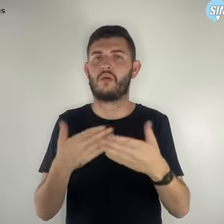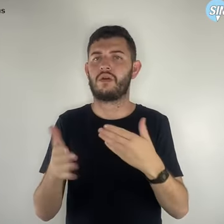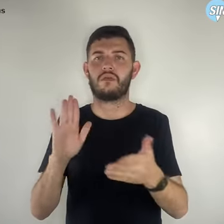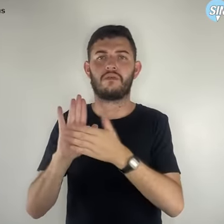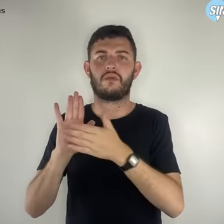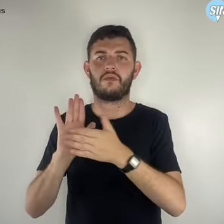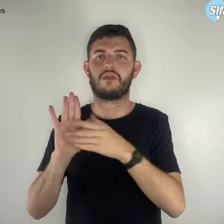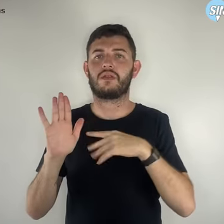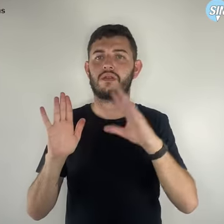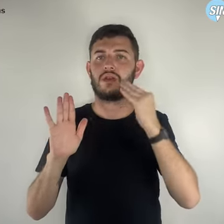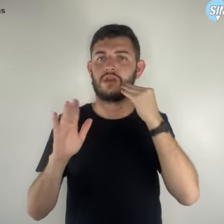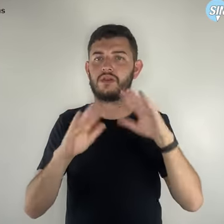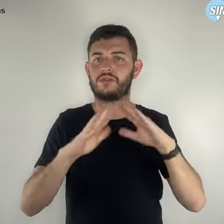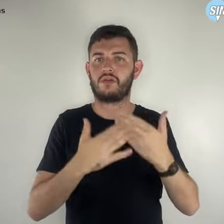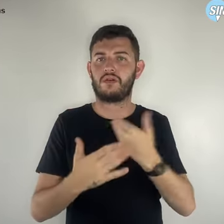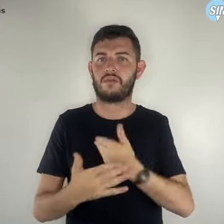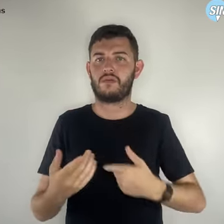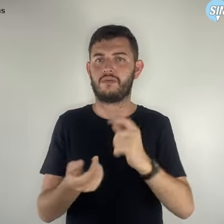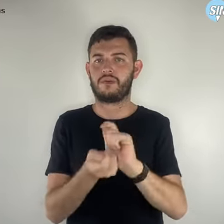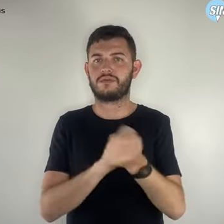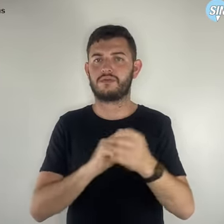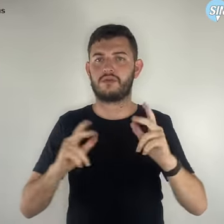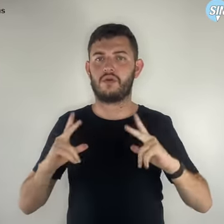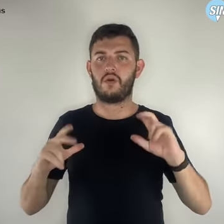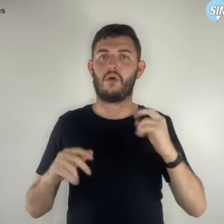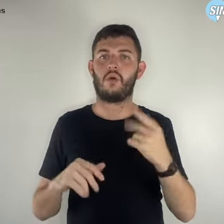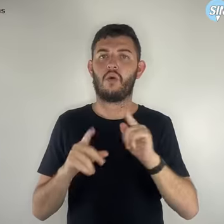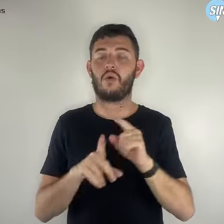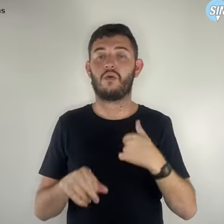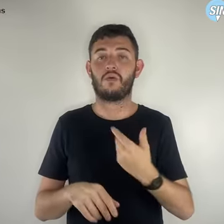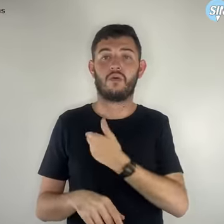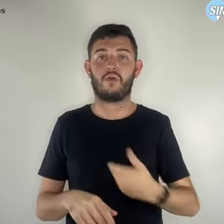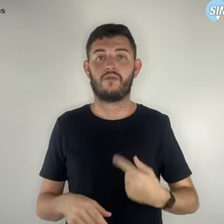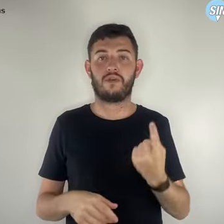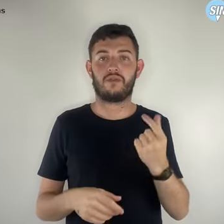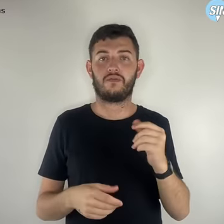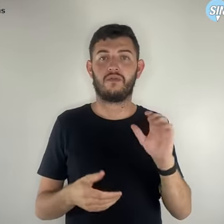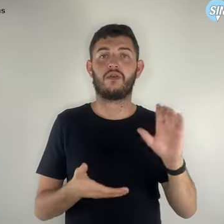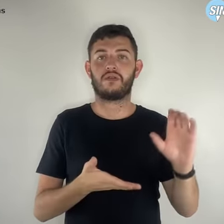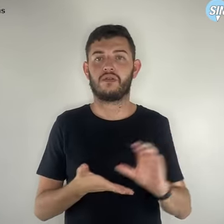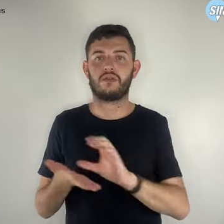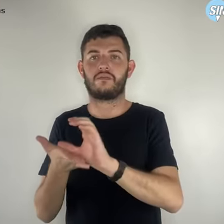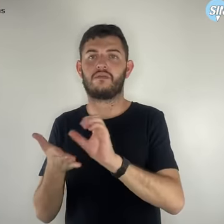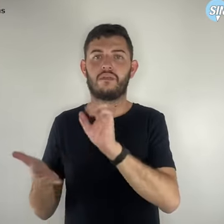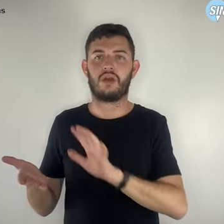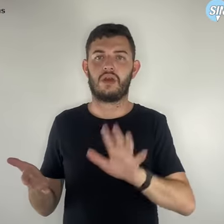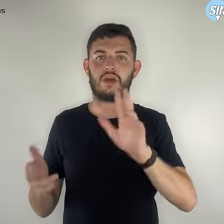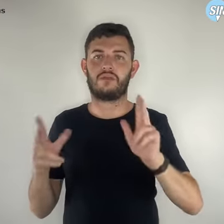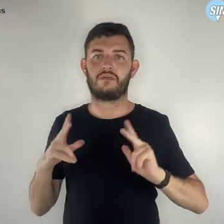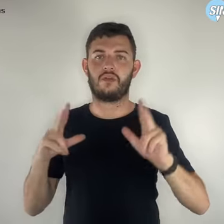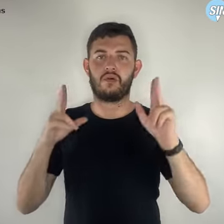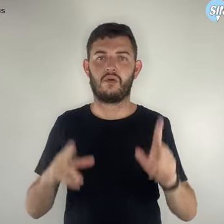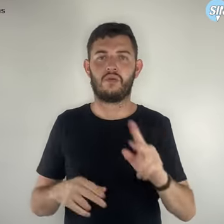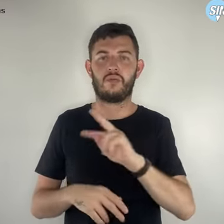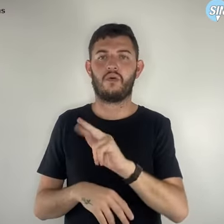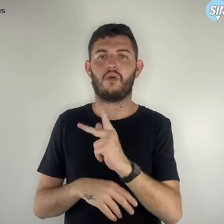proposta privatista ou de transferência de recursos públicos para o setor privado, como